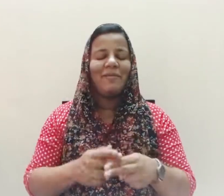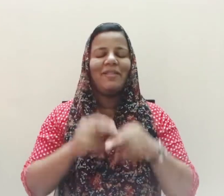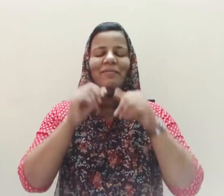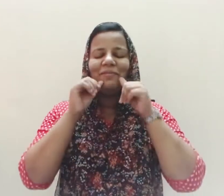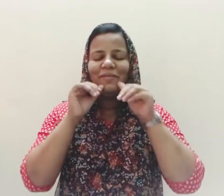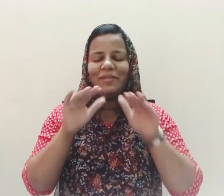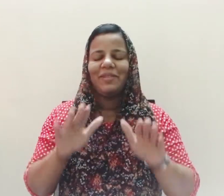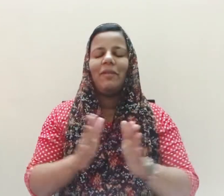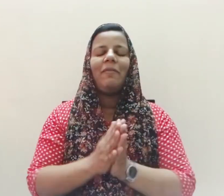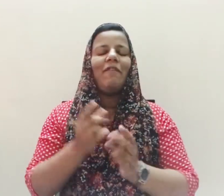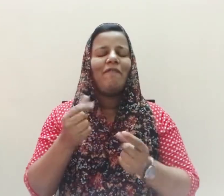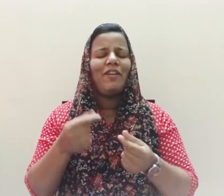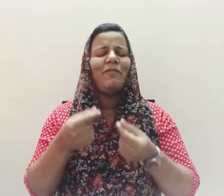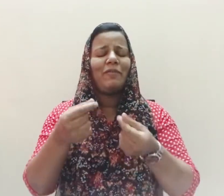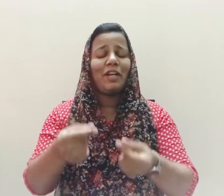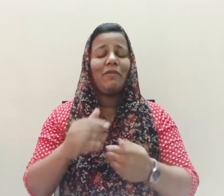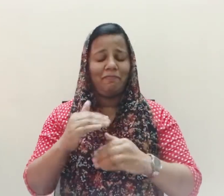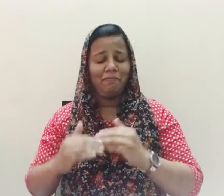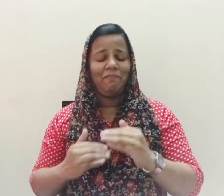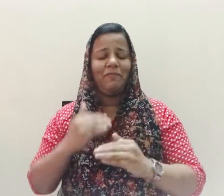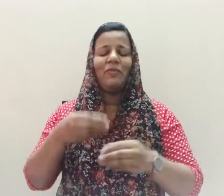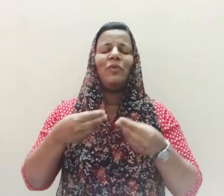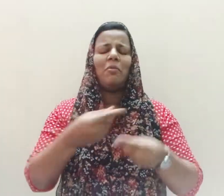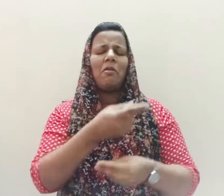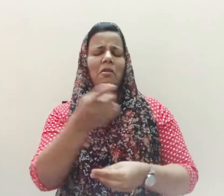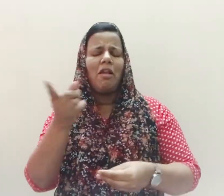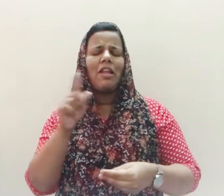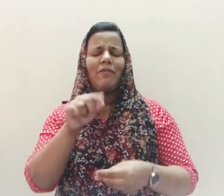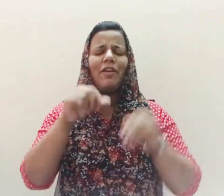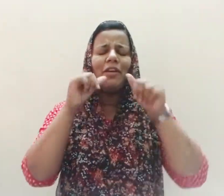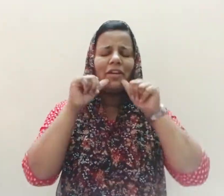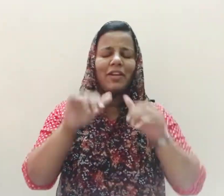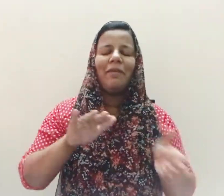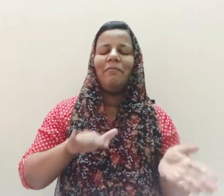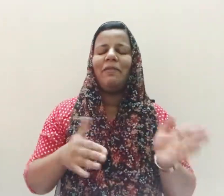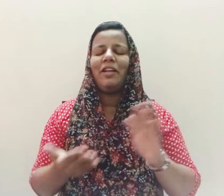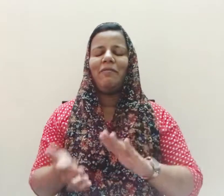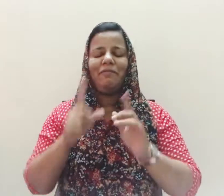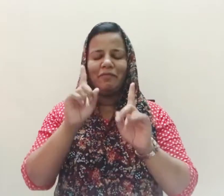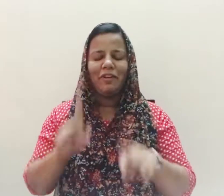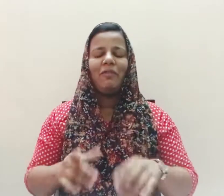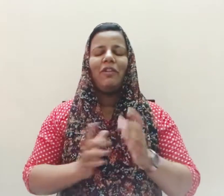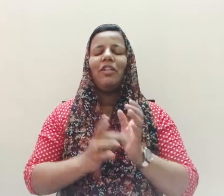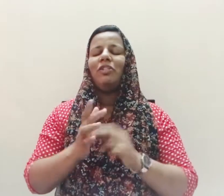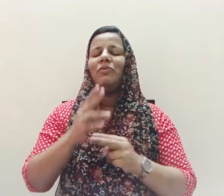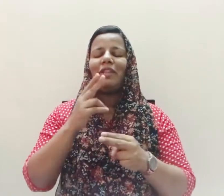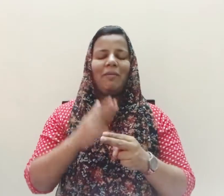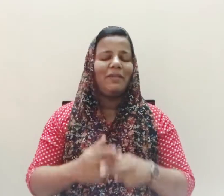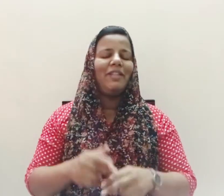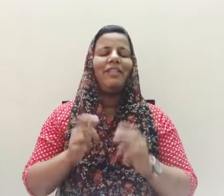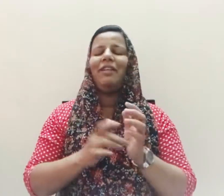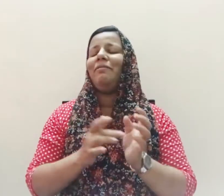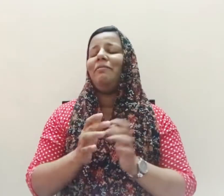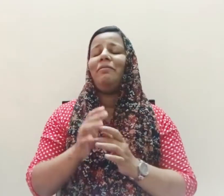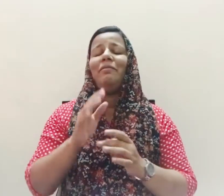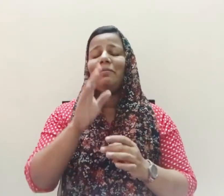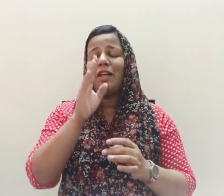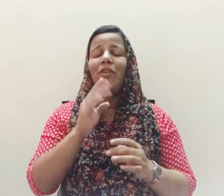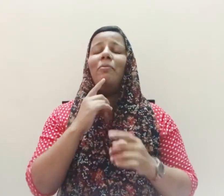കർത്താവേ. അവരെ മാനിക്കണമേ, അവരെ ഉയർത്തണമേ, അനേകർക്ക് ഇവർ ബ്ലസ്സിങ്ങായി മാറണമെന്ന് യേശു ക്രിസ്തു മുഖാന്തരം ഞാൻ പിതാവിനോട് പ്രാർത്ഥിക്കുന്നു.